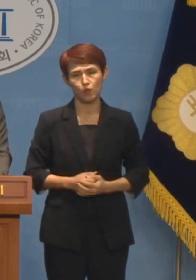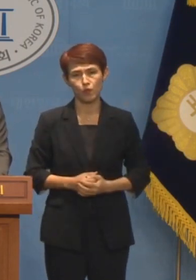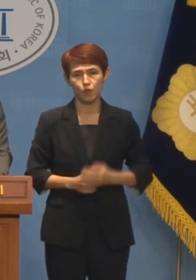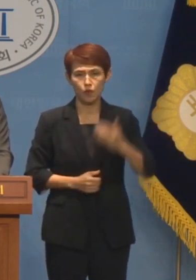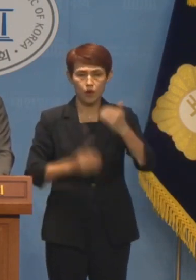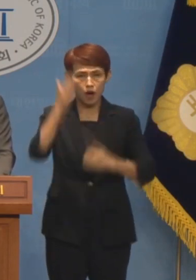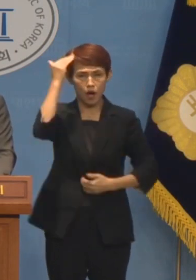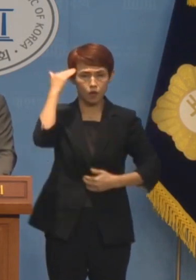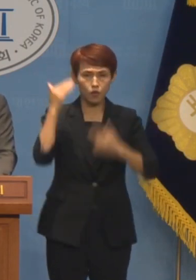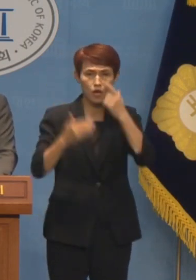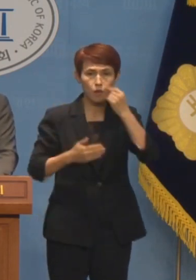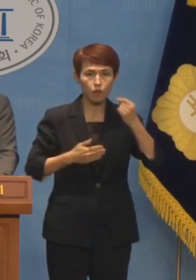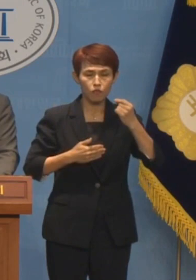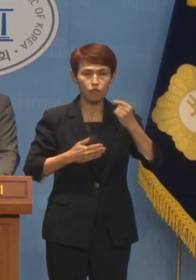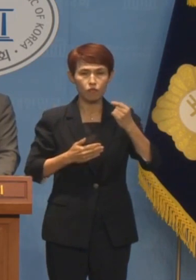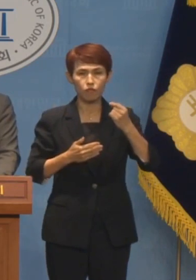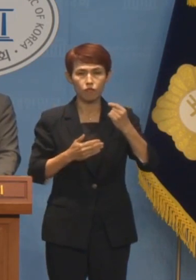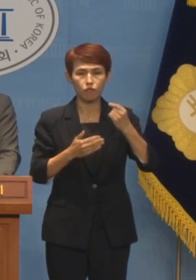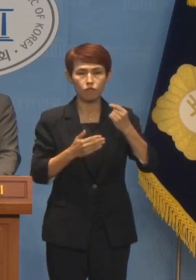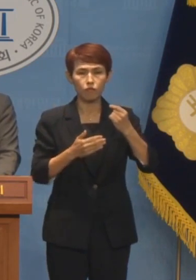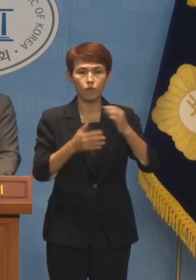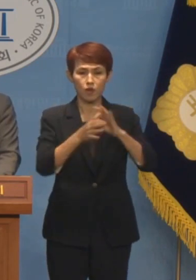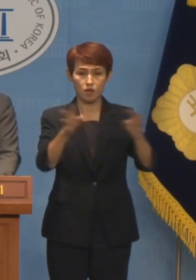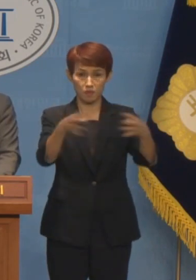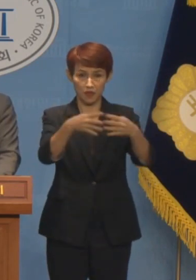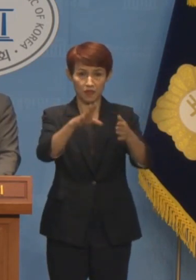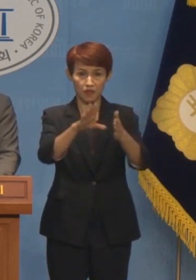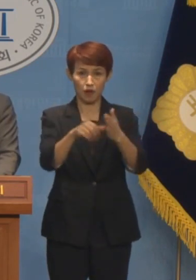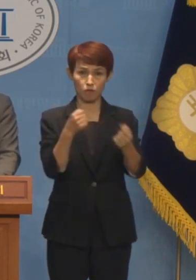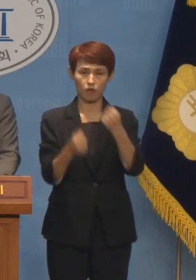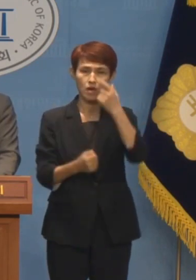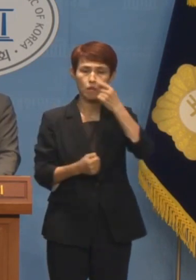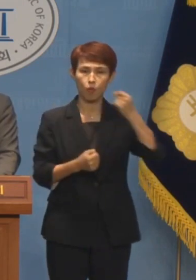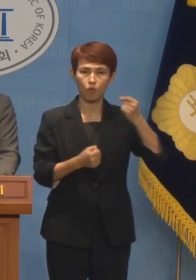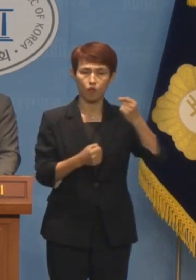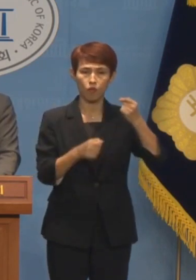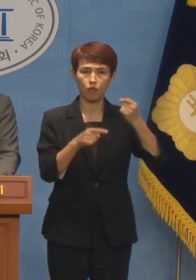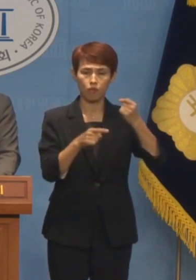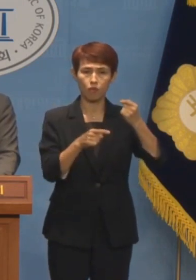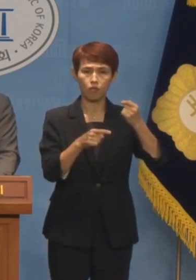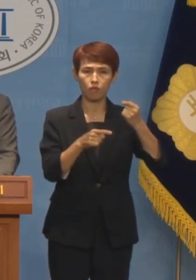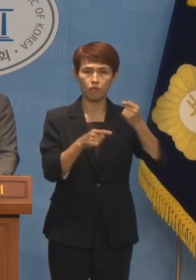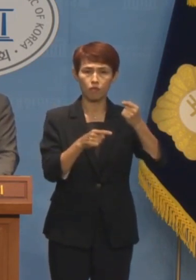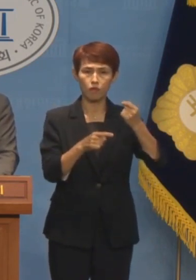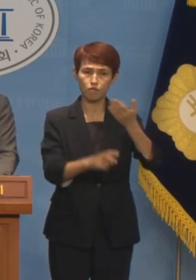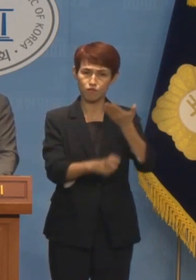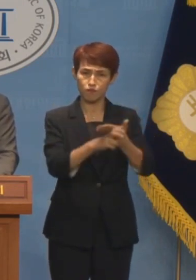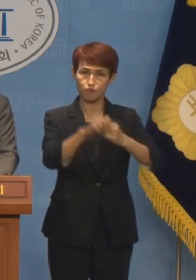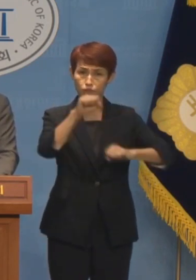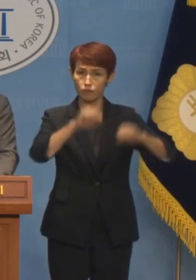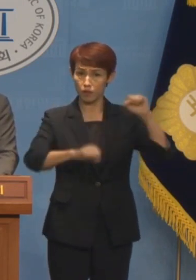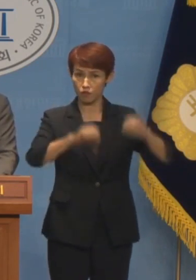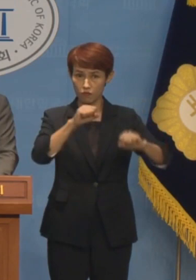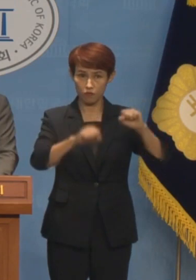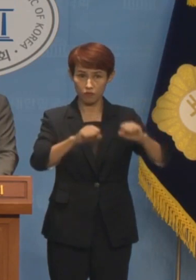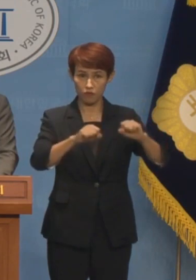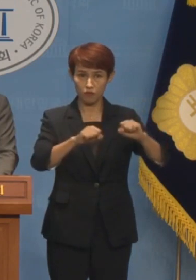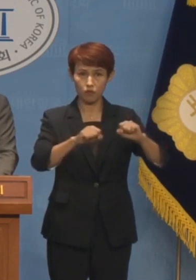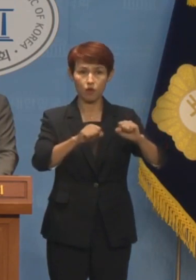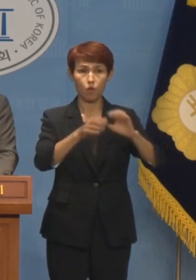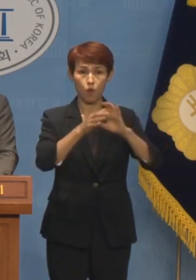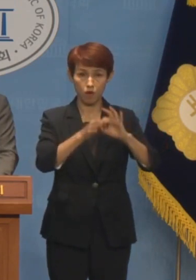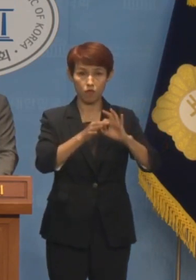한일 청구권 협정에도 불구하고 일제의 반인도적, 반인권적 불법 행위에 대한